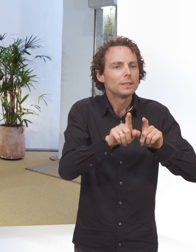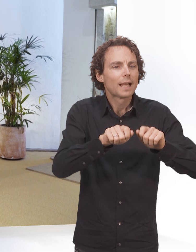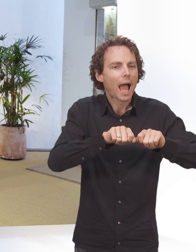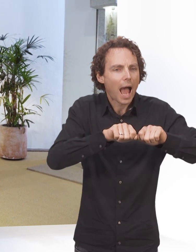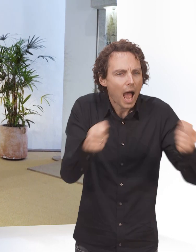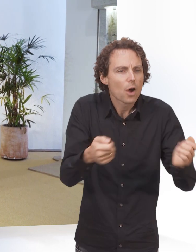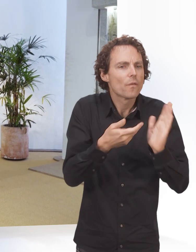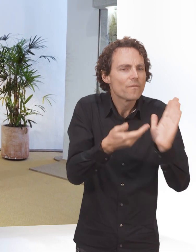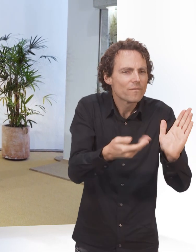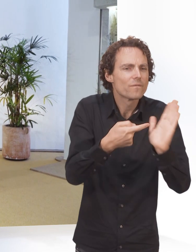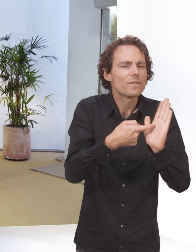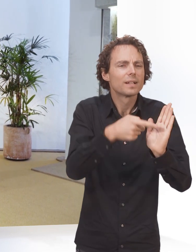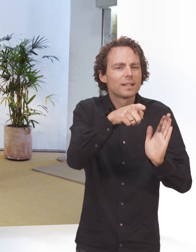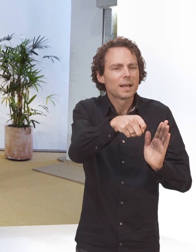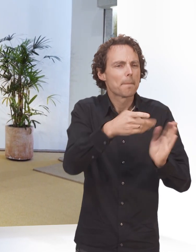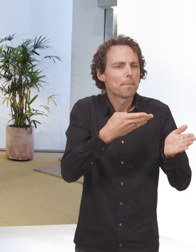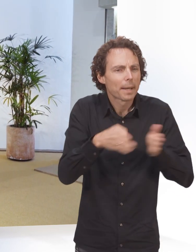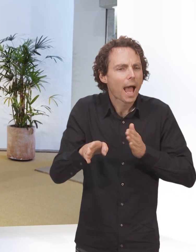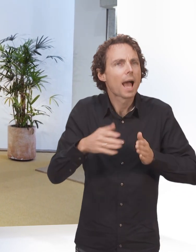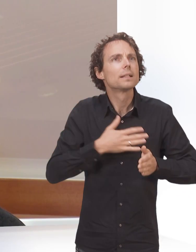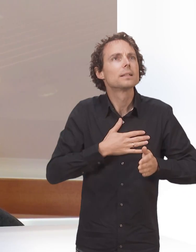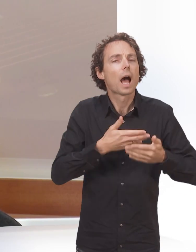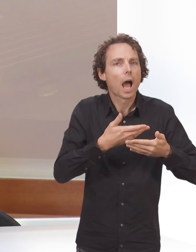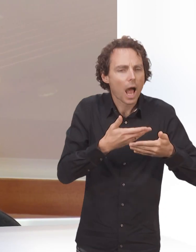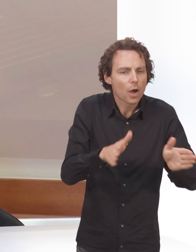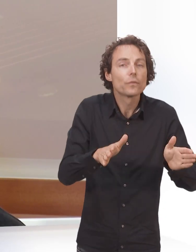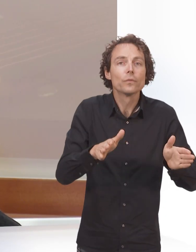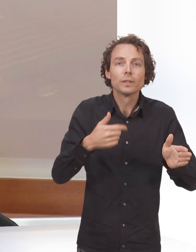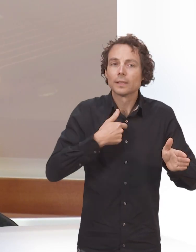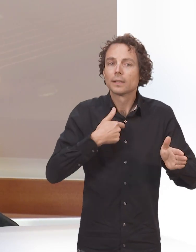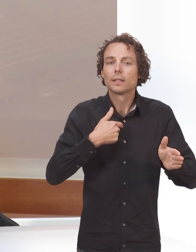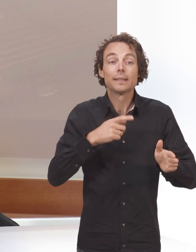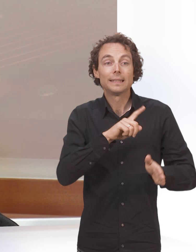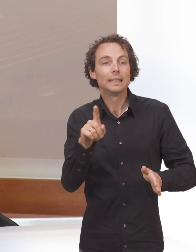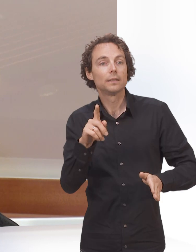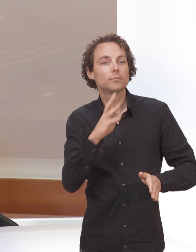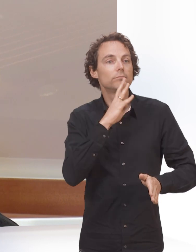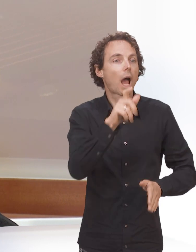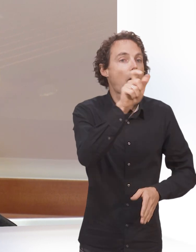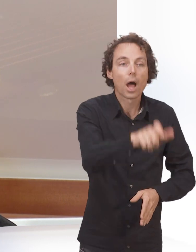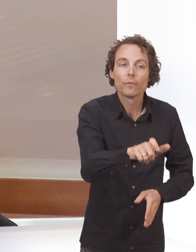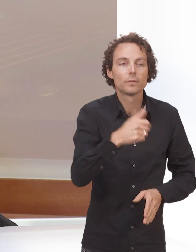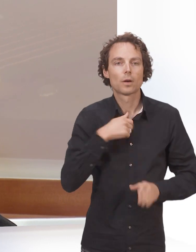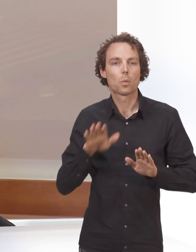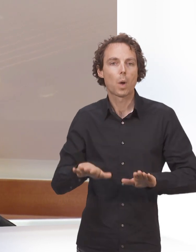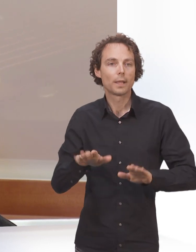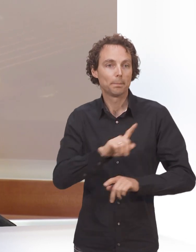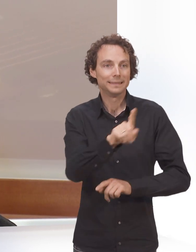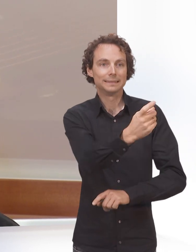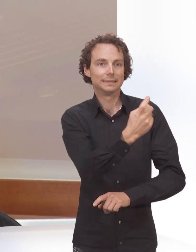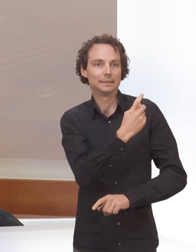die bereit sind, sich zu öffnen. Und deshalb spreche ich keinen an, sondern warte nur auf die Leute, die zu mir